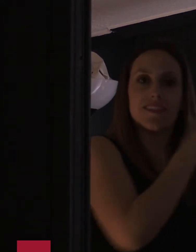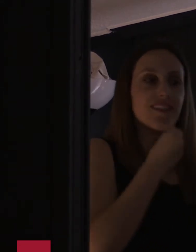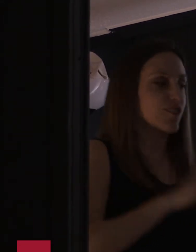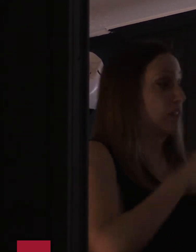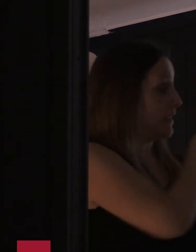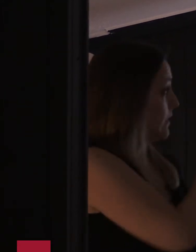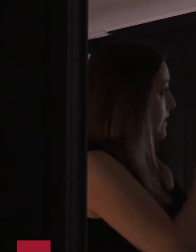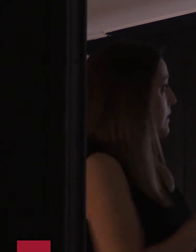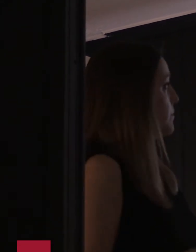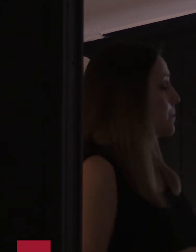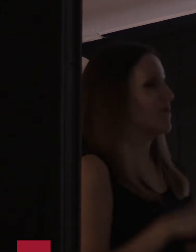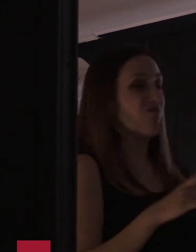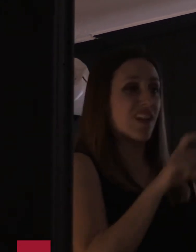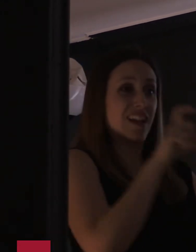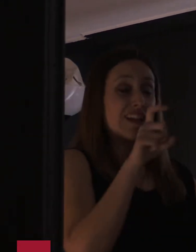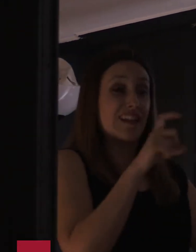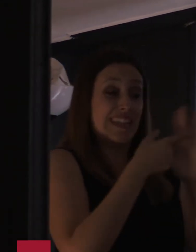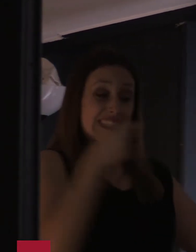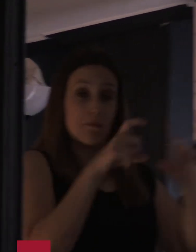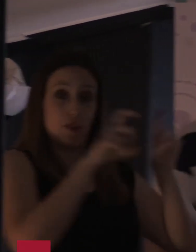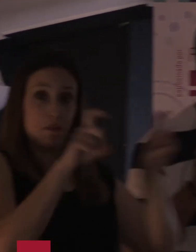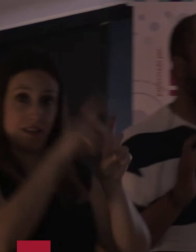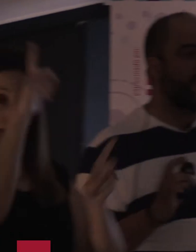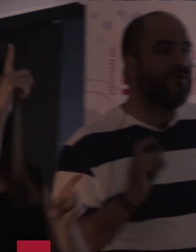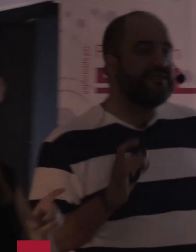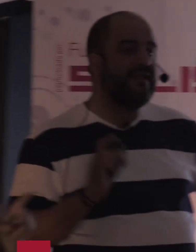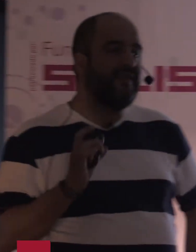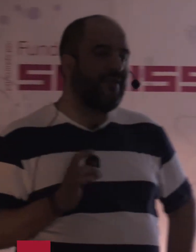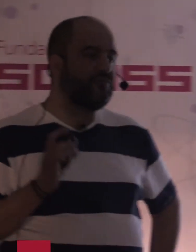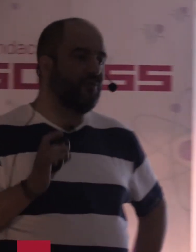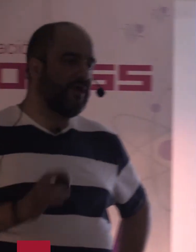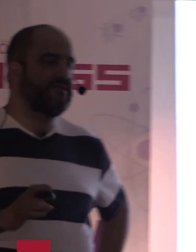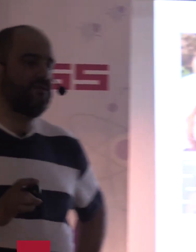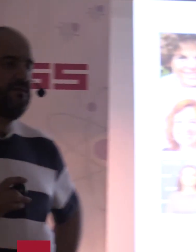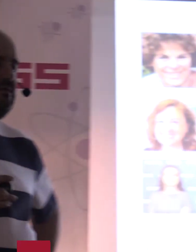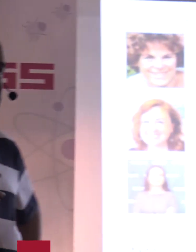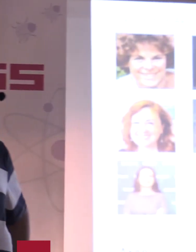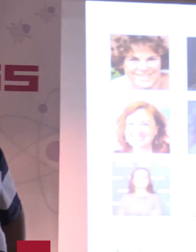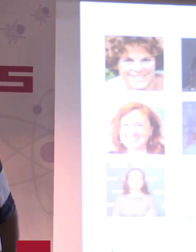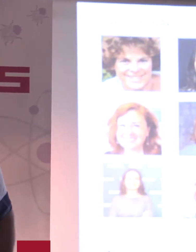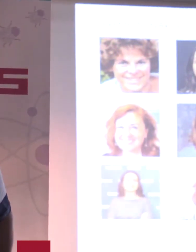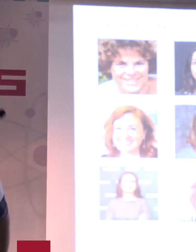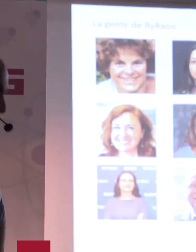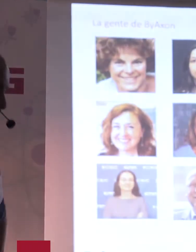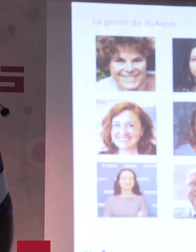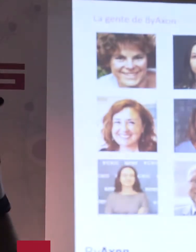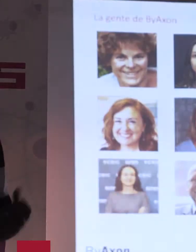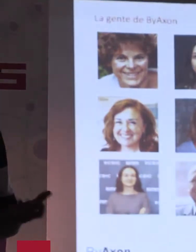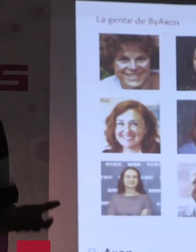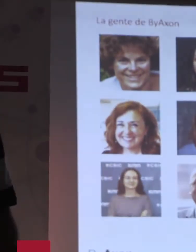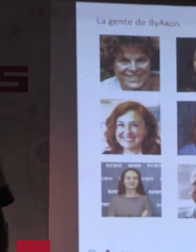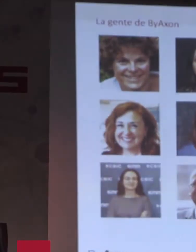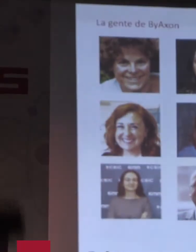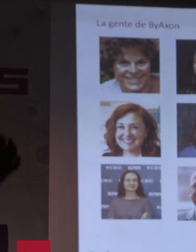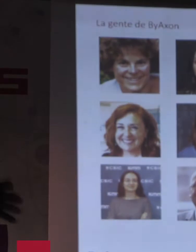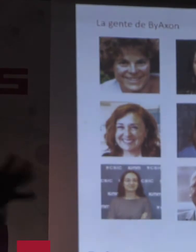la empresa alemana, los 5 equipos de investigación del proyecto están liderados por mujeres. Es algo que no es